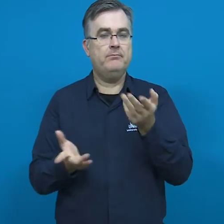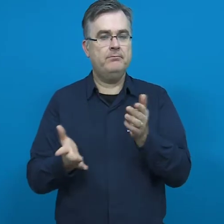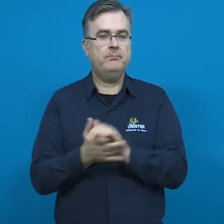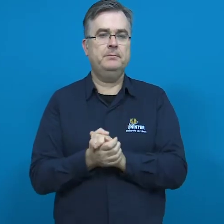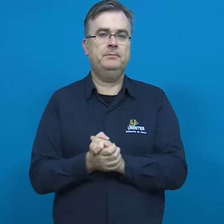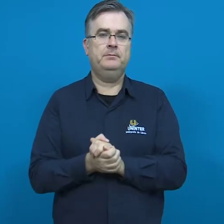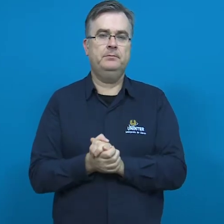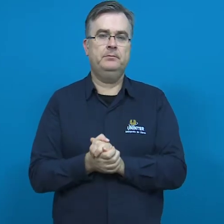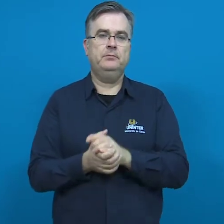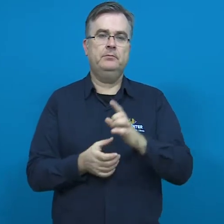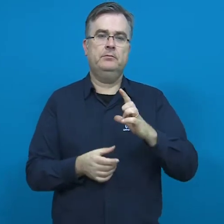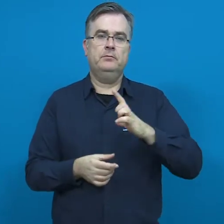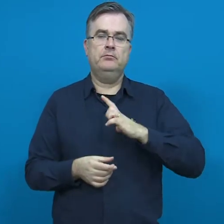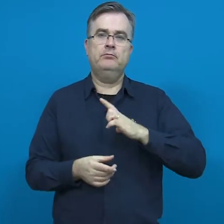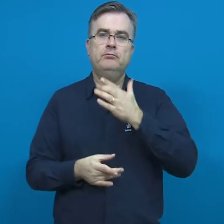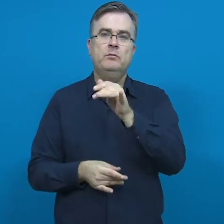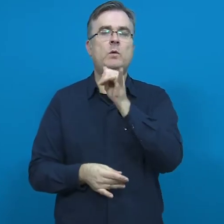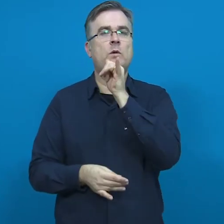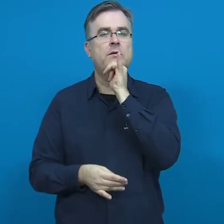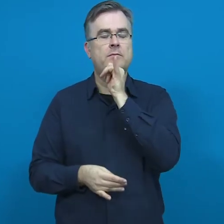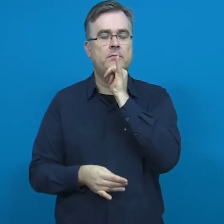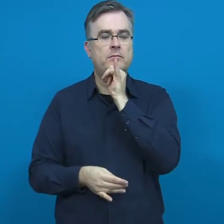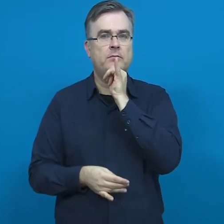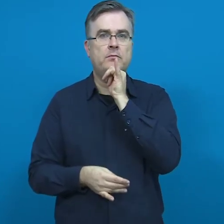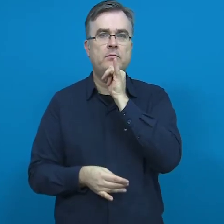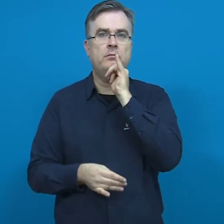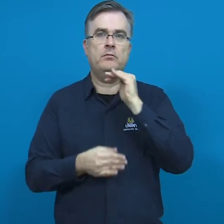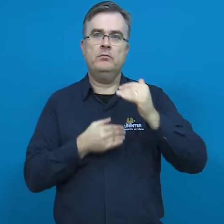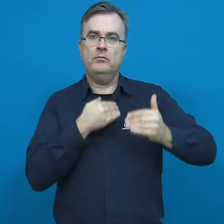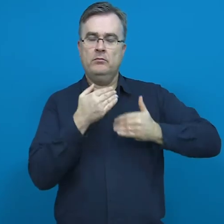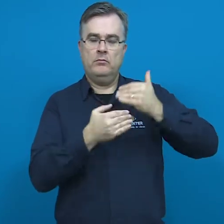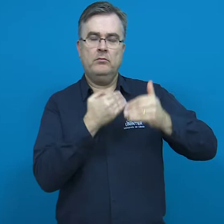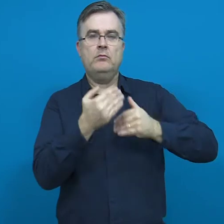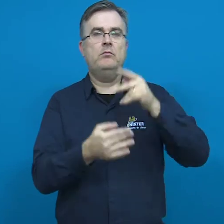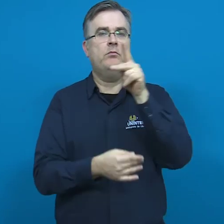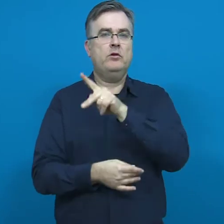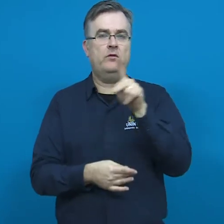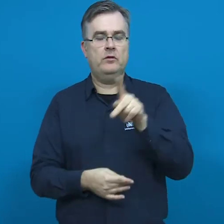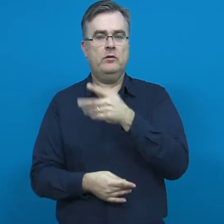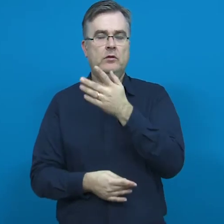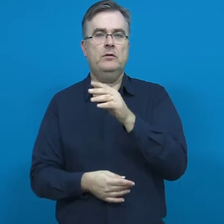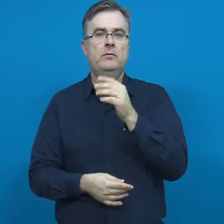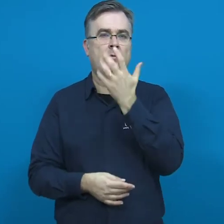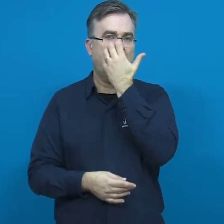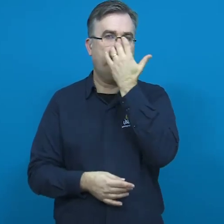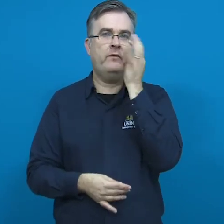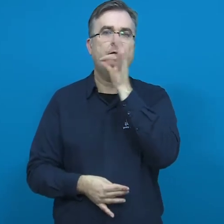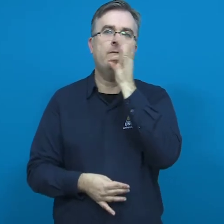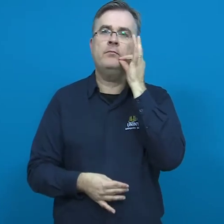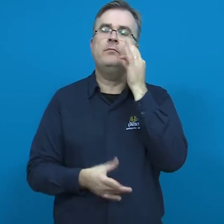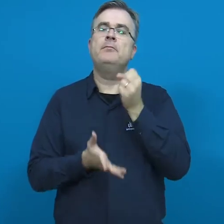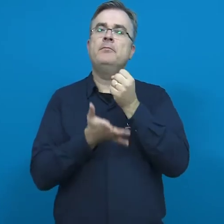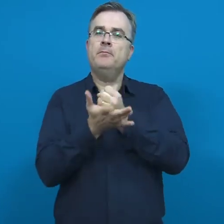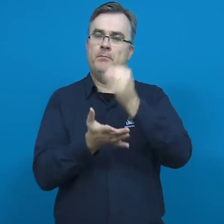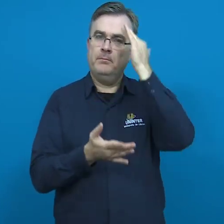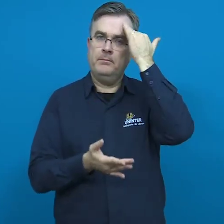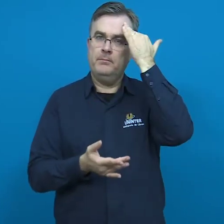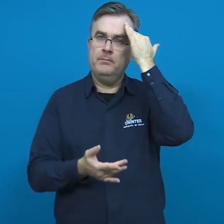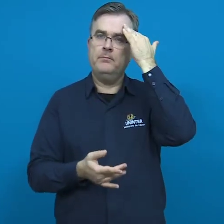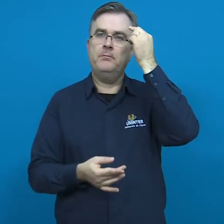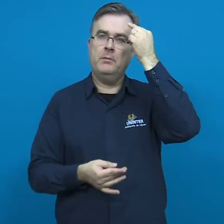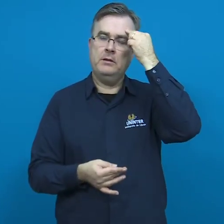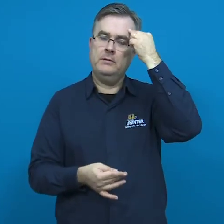né? E tá aí o exemplo e a trajetória da professora Vanessa, que nos ajuda a compreender,